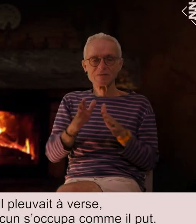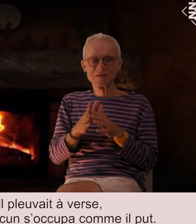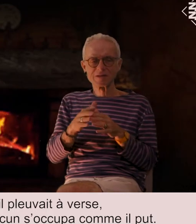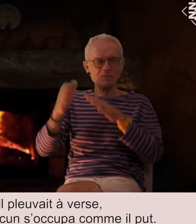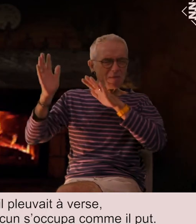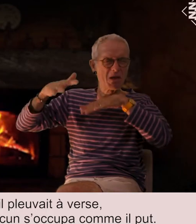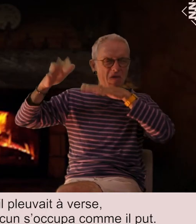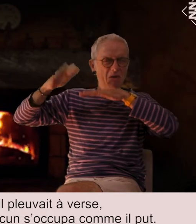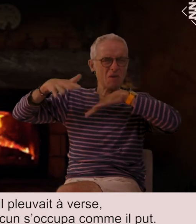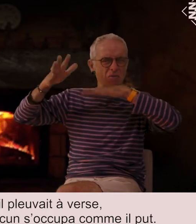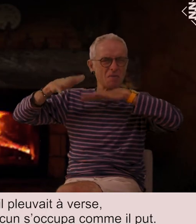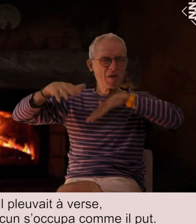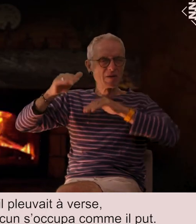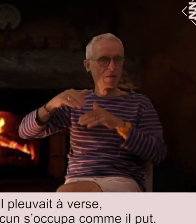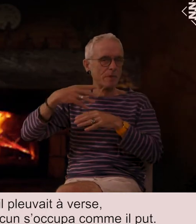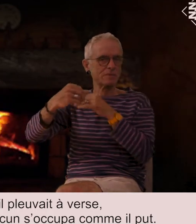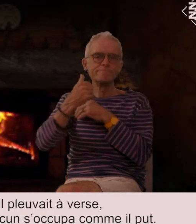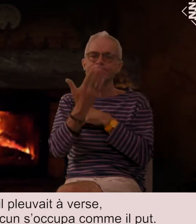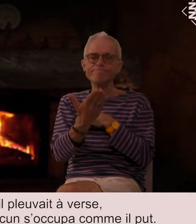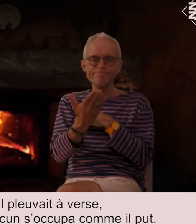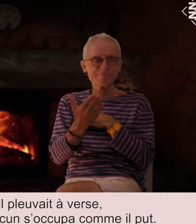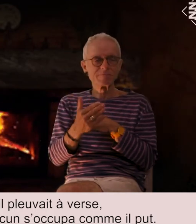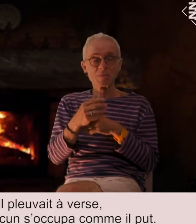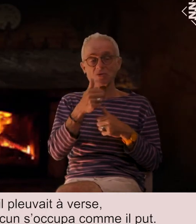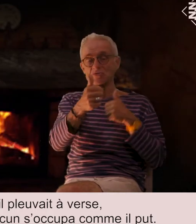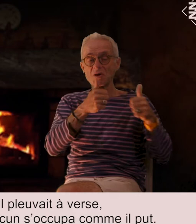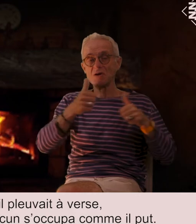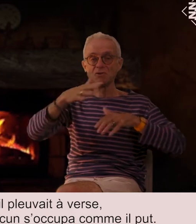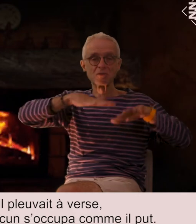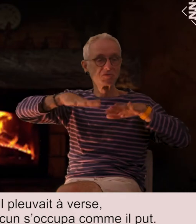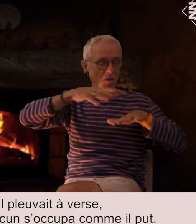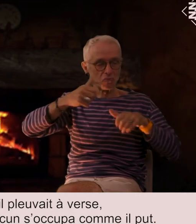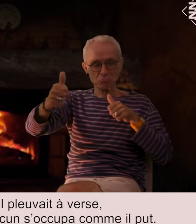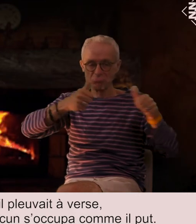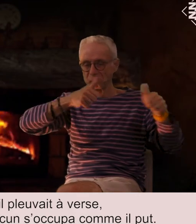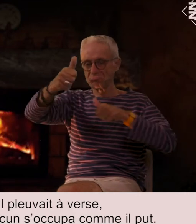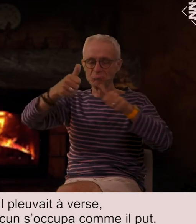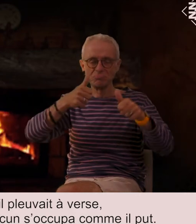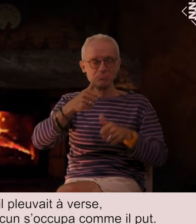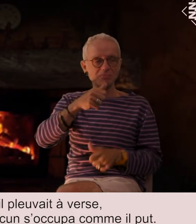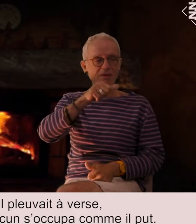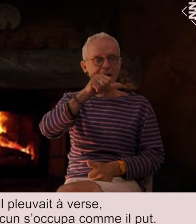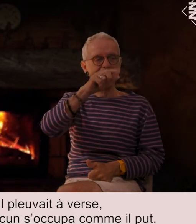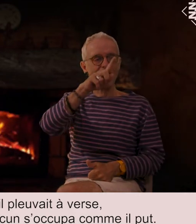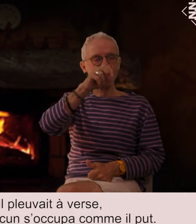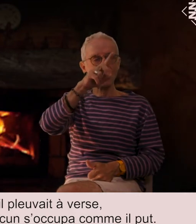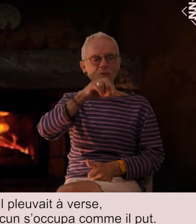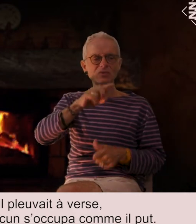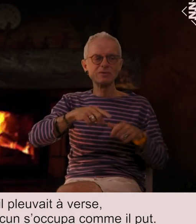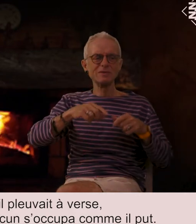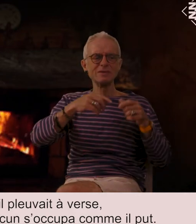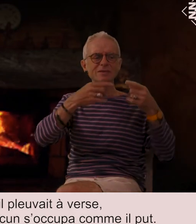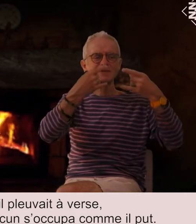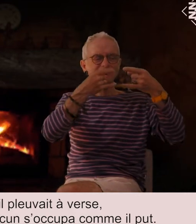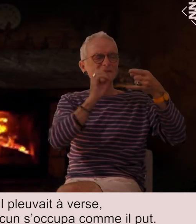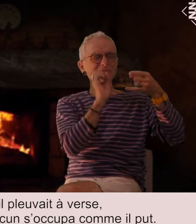à verse il n eut pas moyen de sortir chacun s'occupa comme il put Borgnoli tambourina des marches guerrières sur les